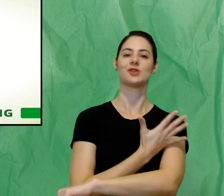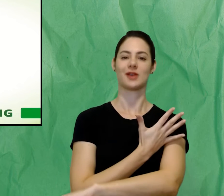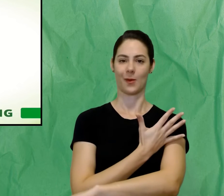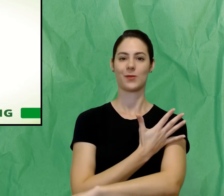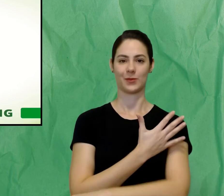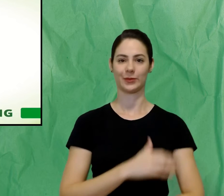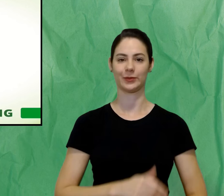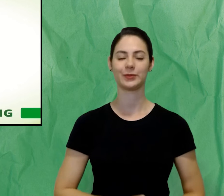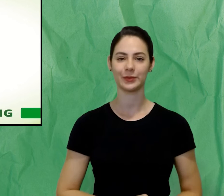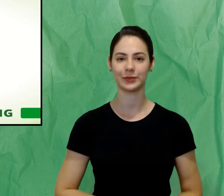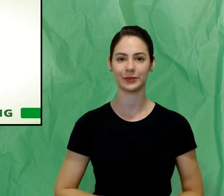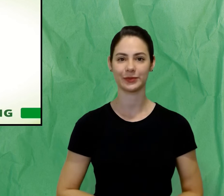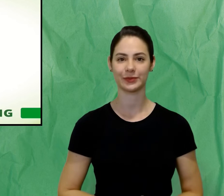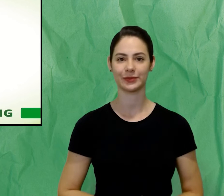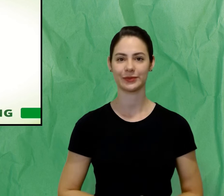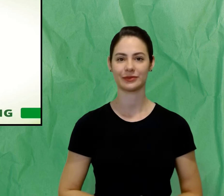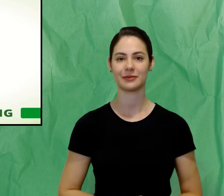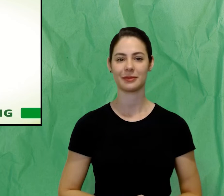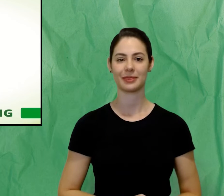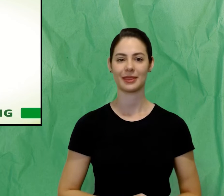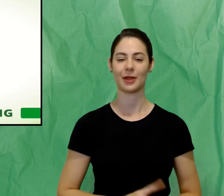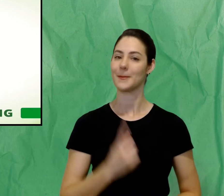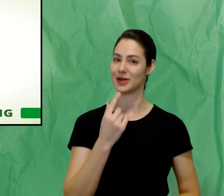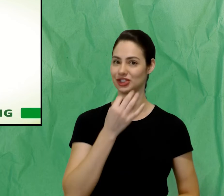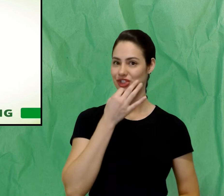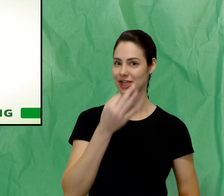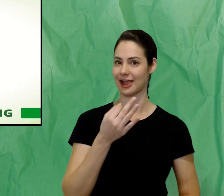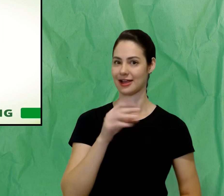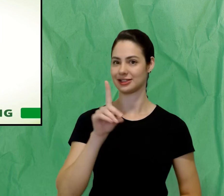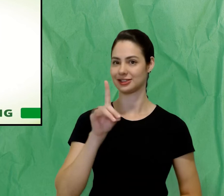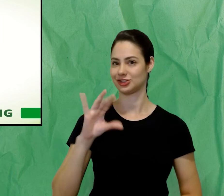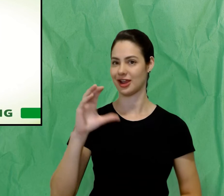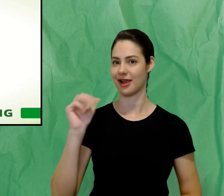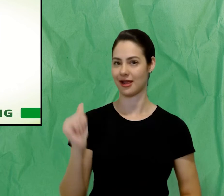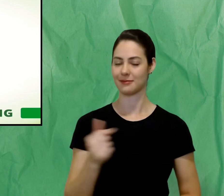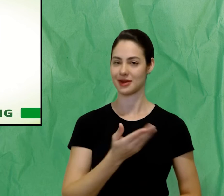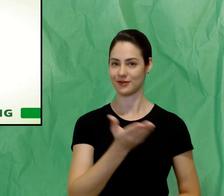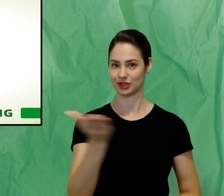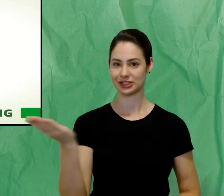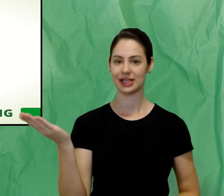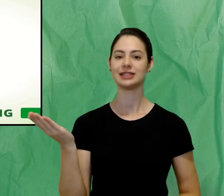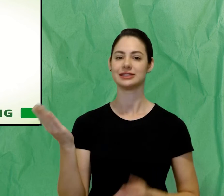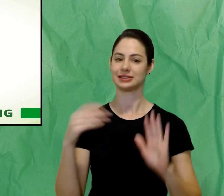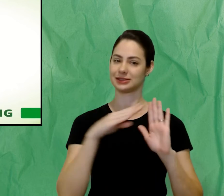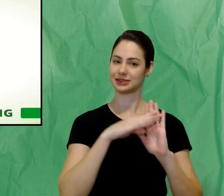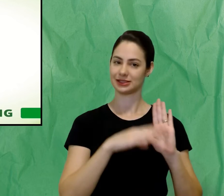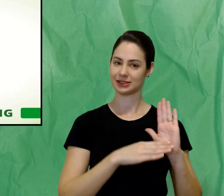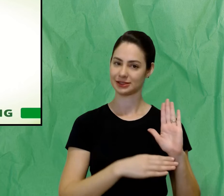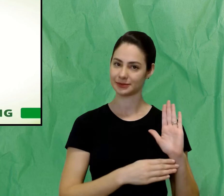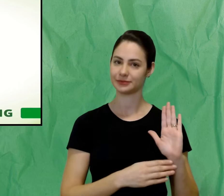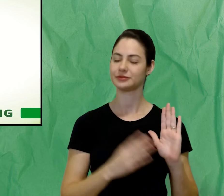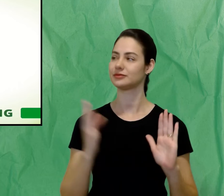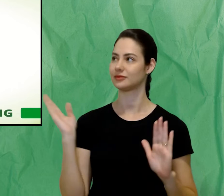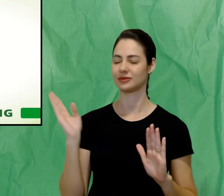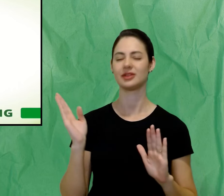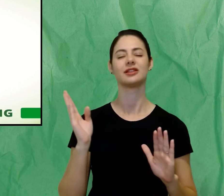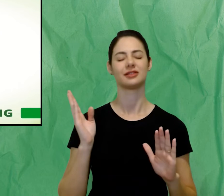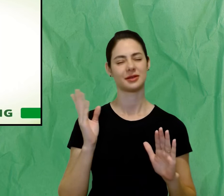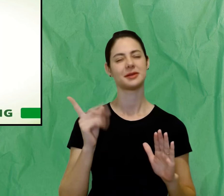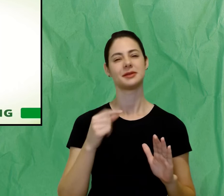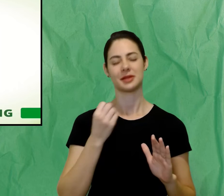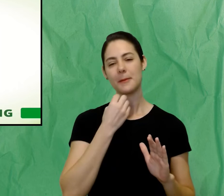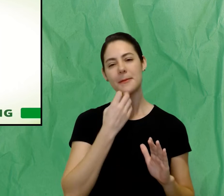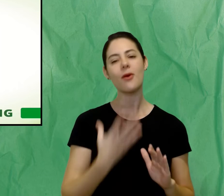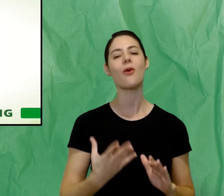inteligência emocional. Então a dica que eu dou para vocês é: trabalhem sua networking.